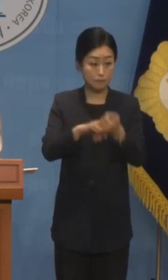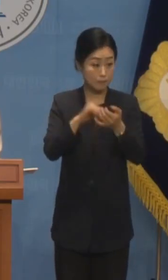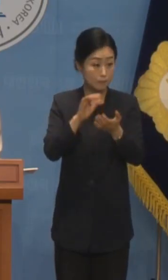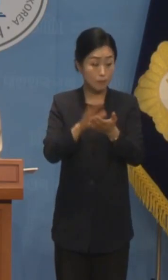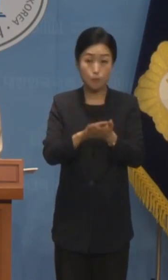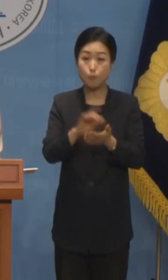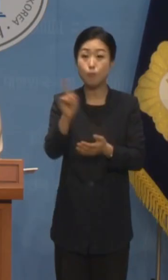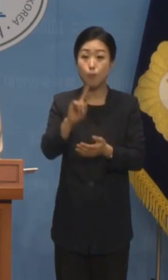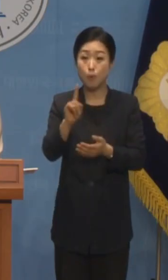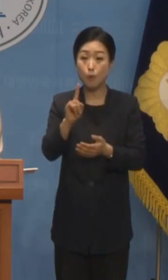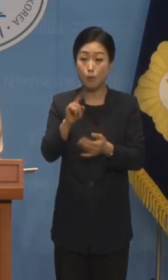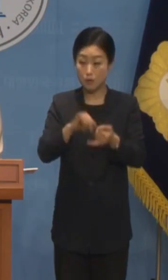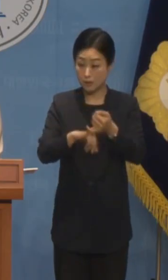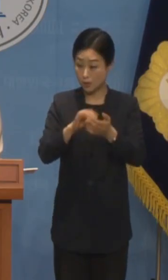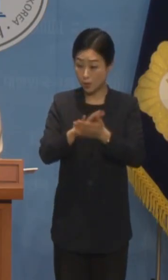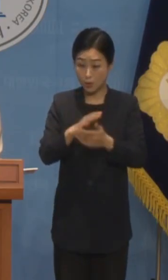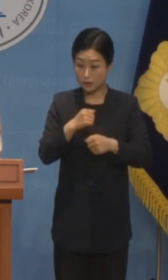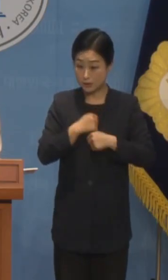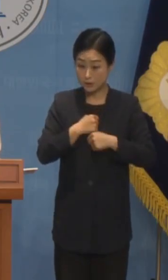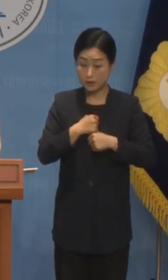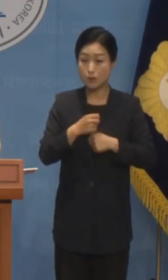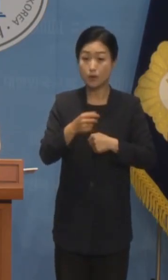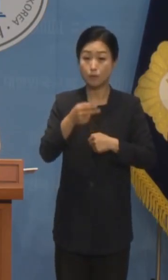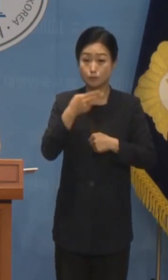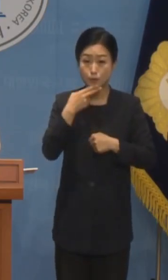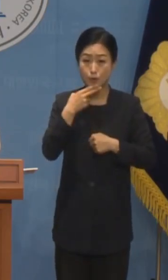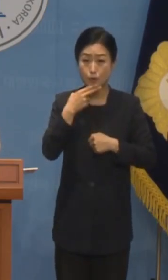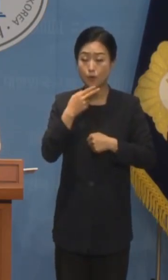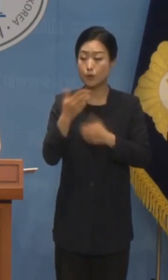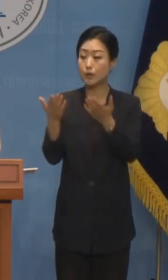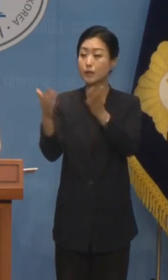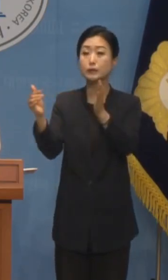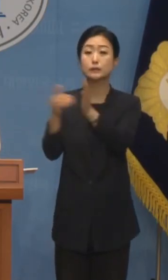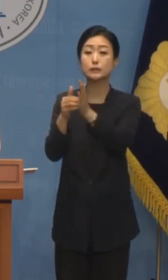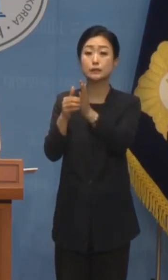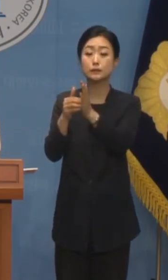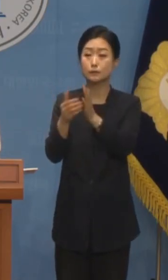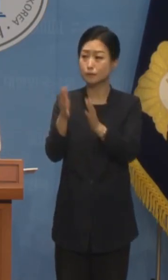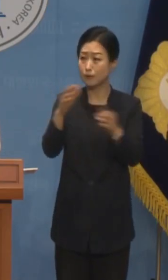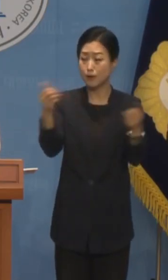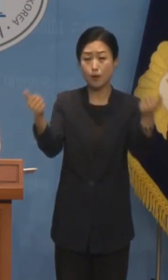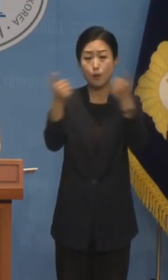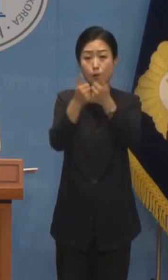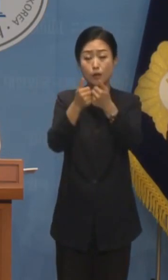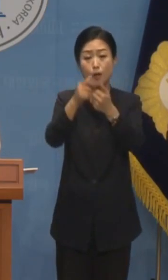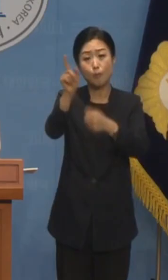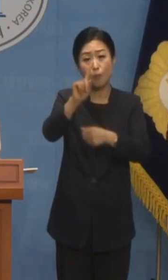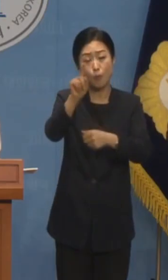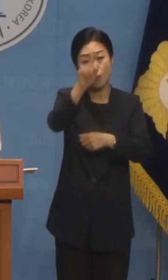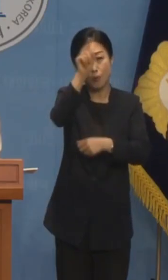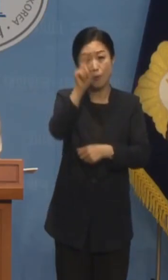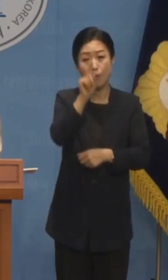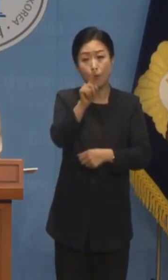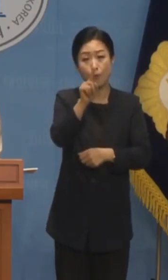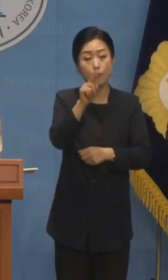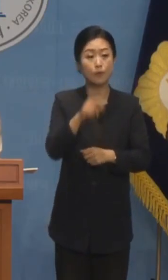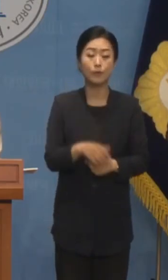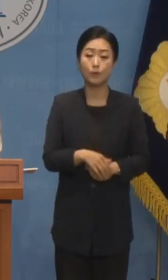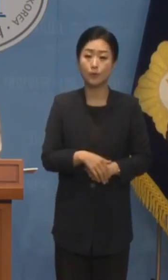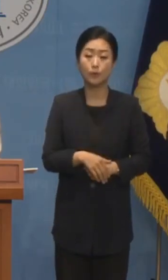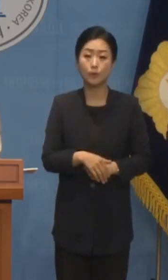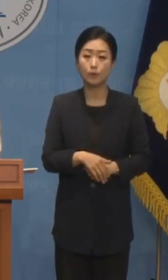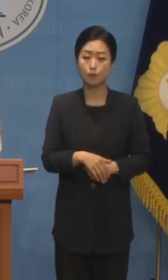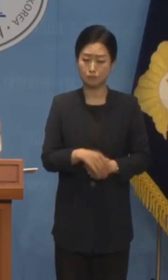수도 약속을 지킬 수도 없는 임기 말 타국 총리와의 정상회담이 웬 말입니까?